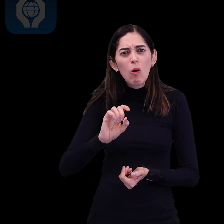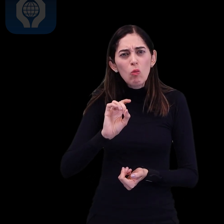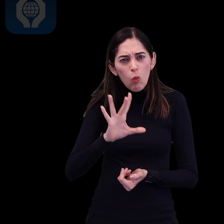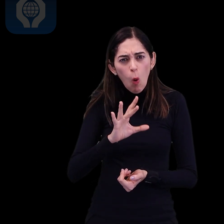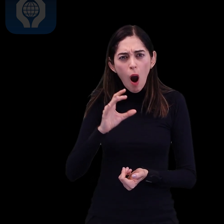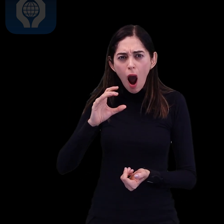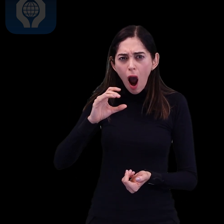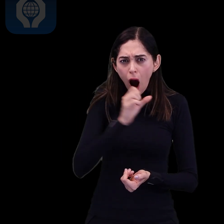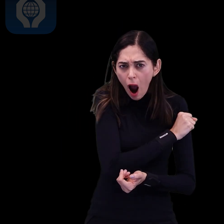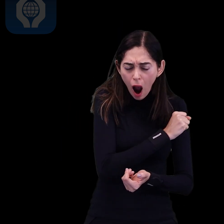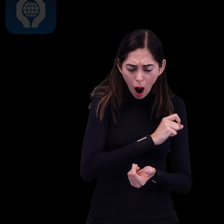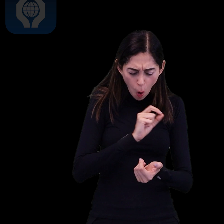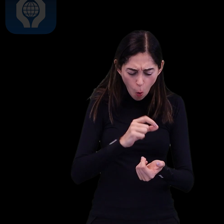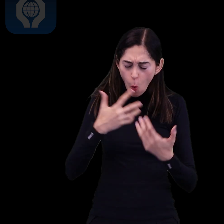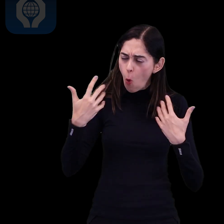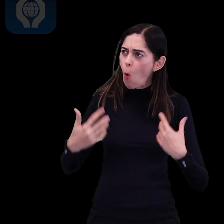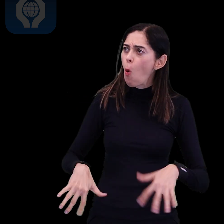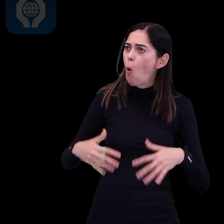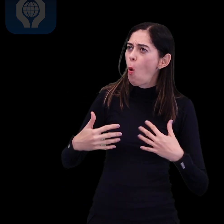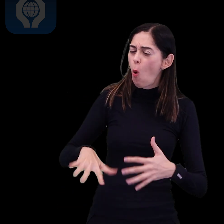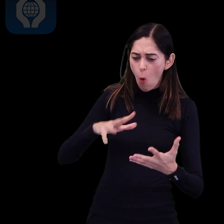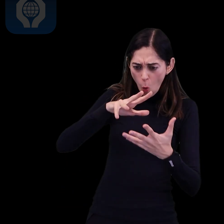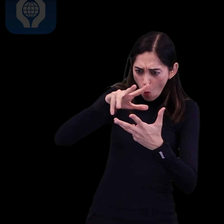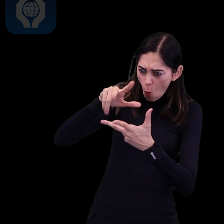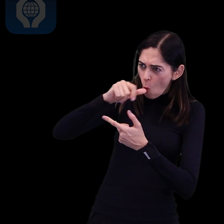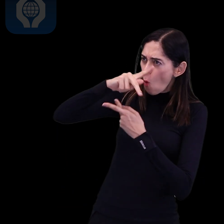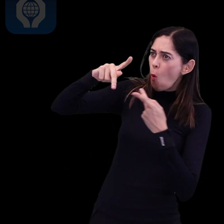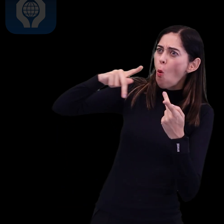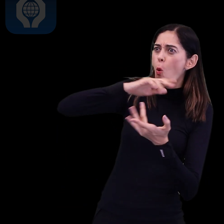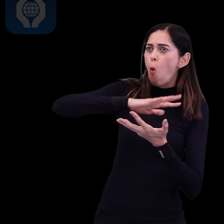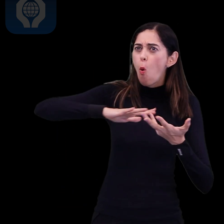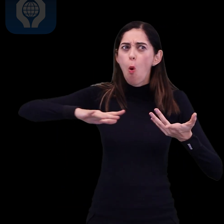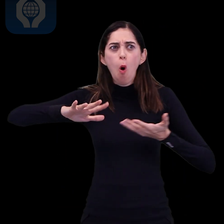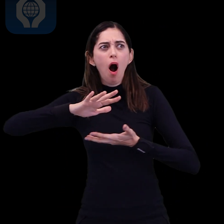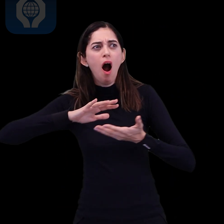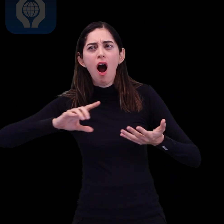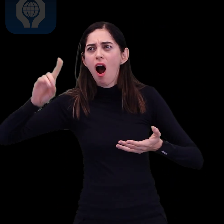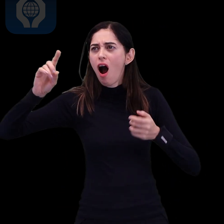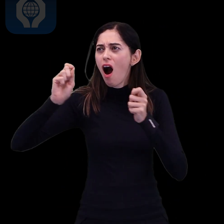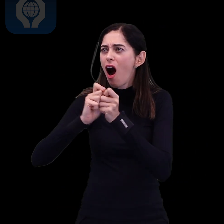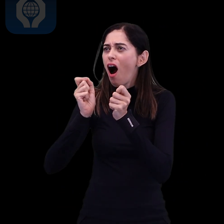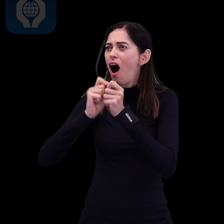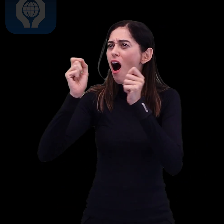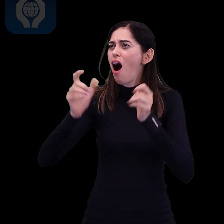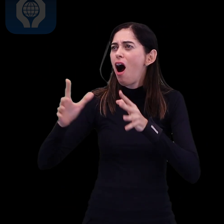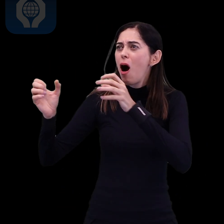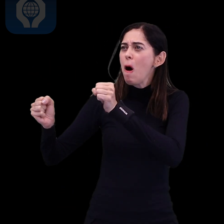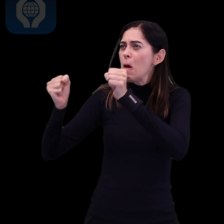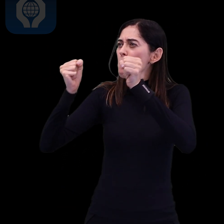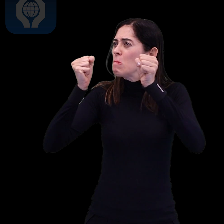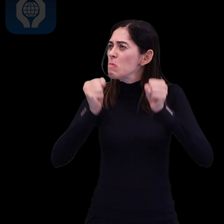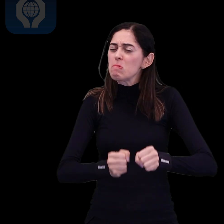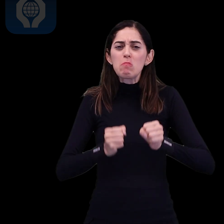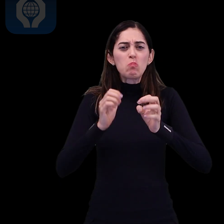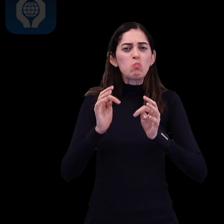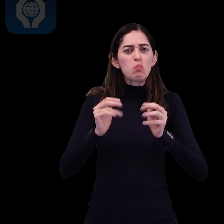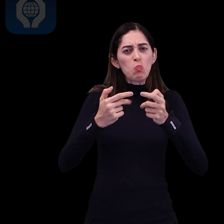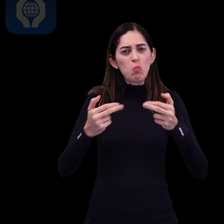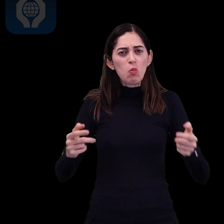há nenhum outro tão grande quanto Deus. Ele é todo-poderoso. Ele pode fazer tudo o que quer. Deus